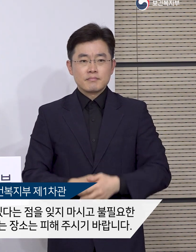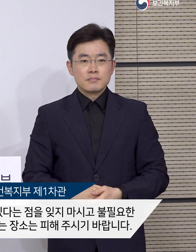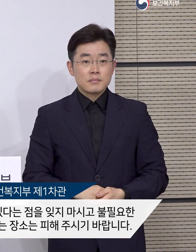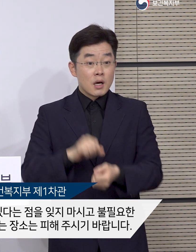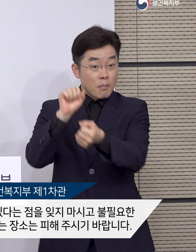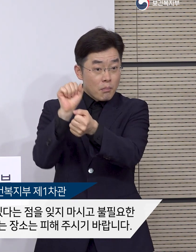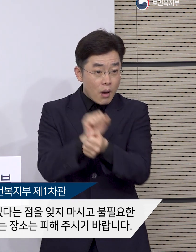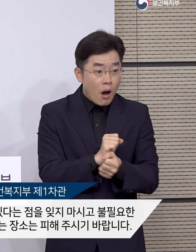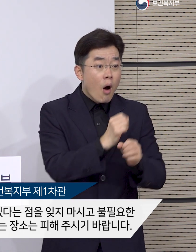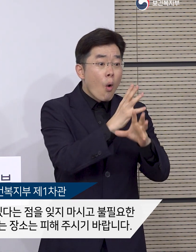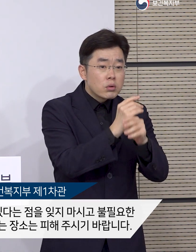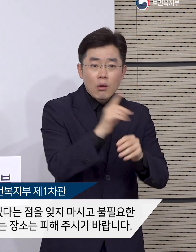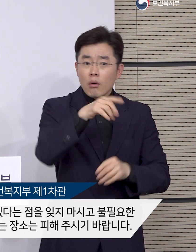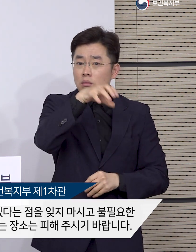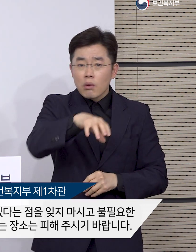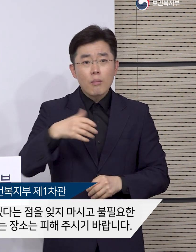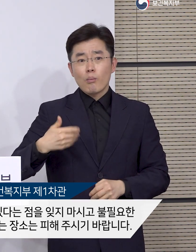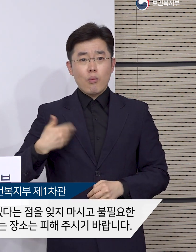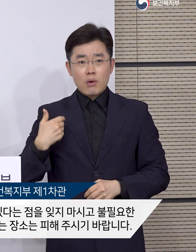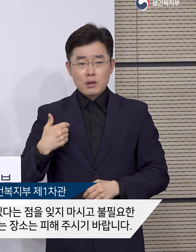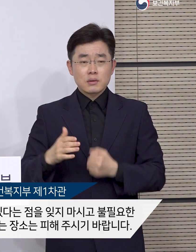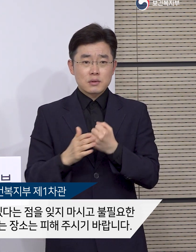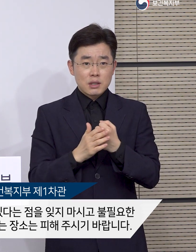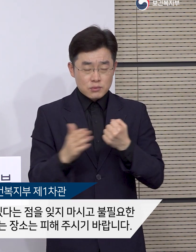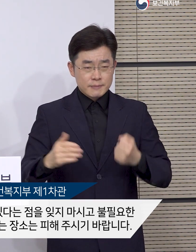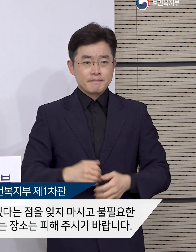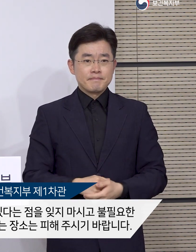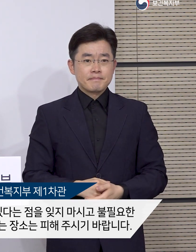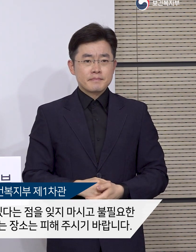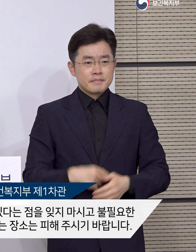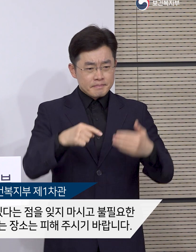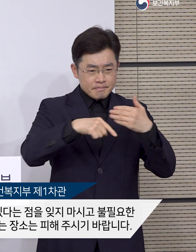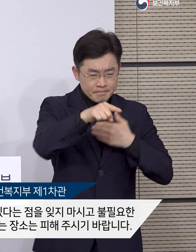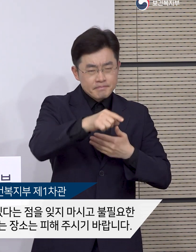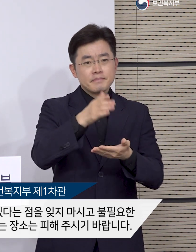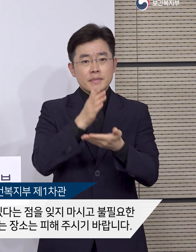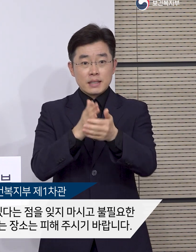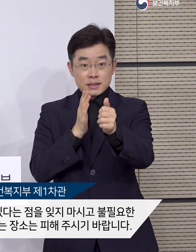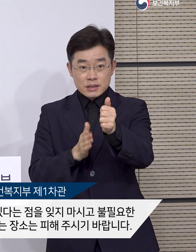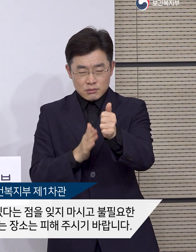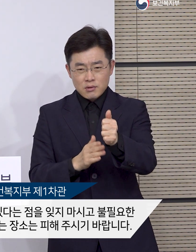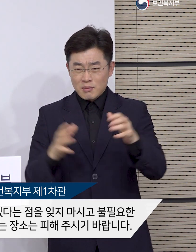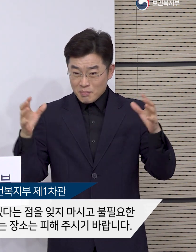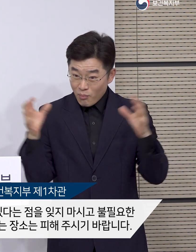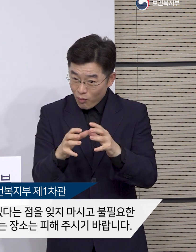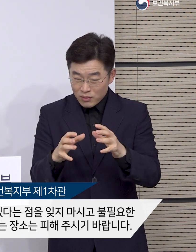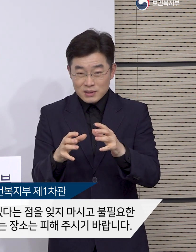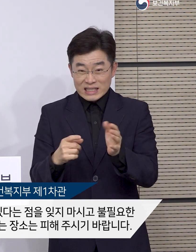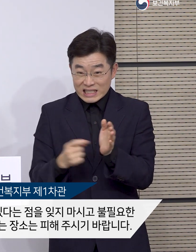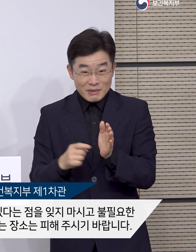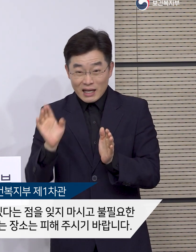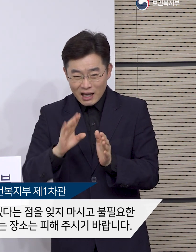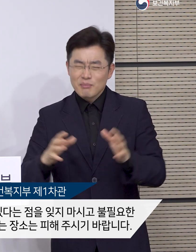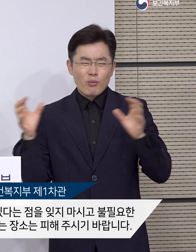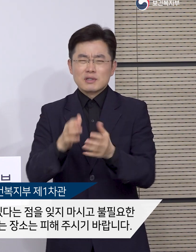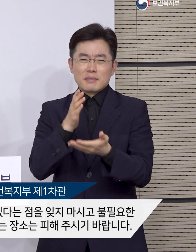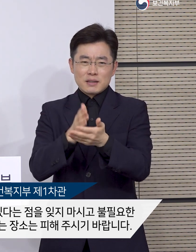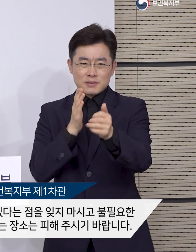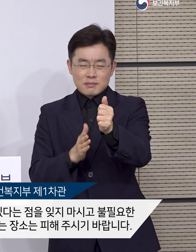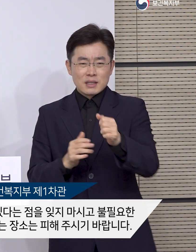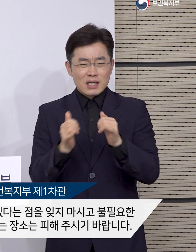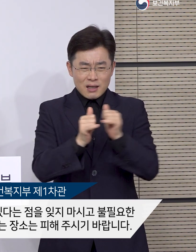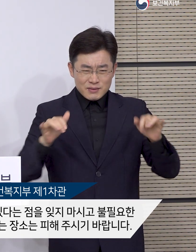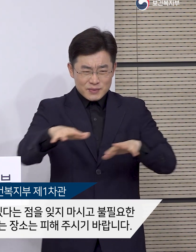어디서나 감염될 수 있다는 점을 잊지 마시고 불필요한 외출과 모임을 자제하시고 많은 사람이